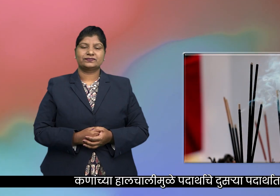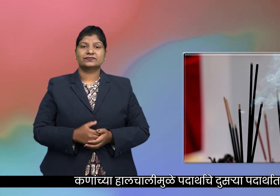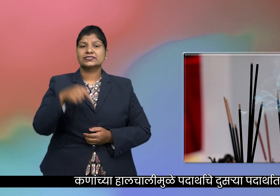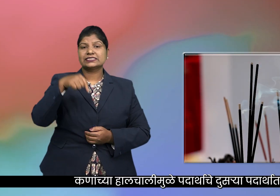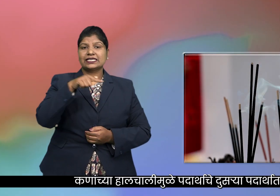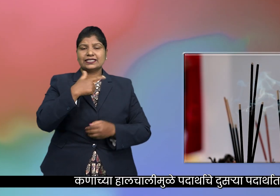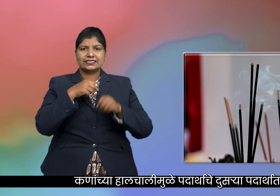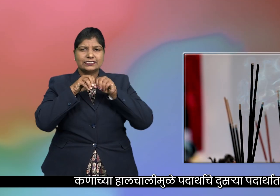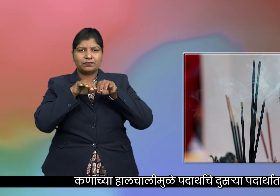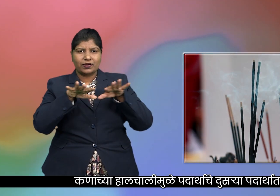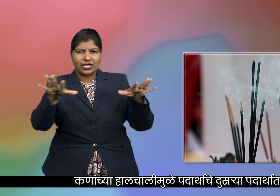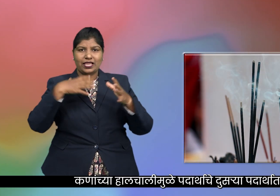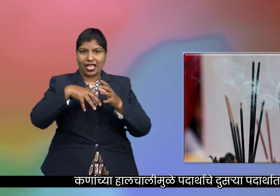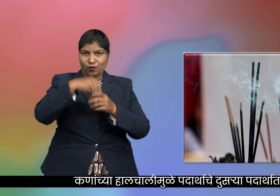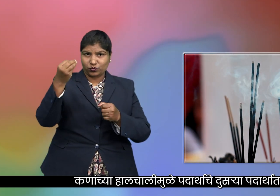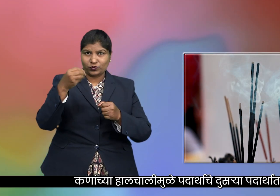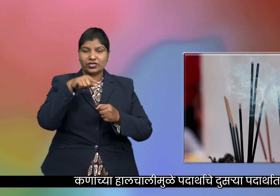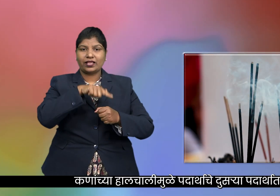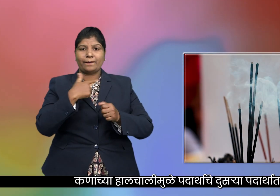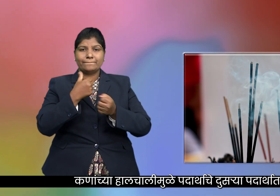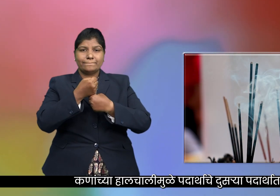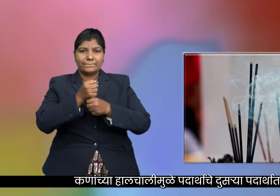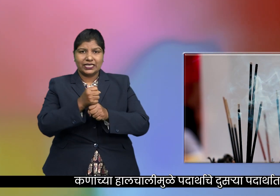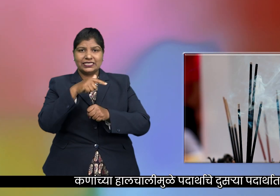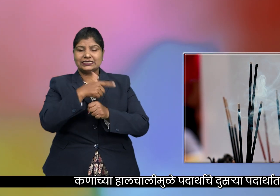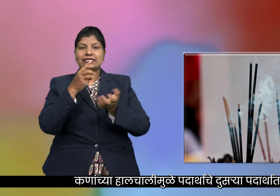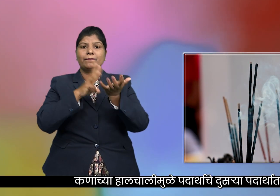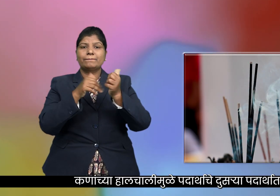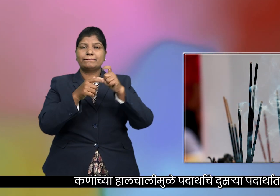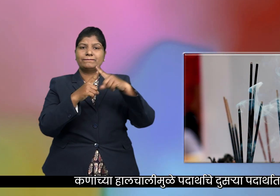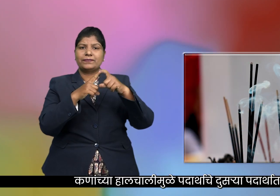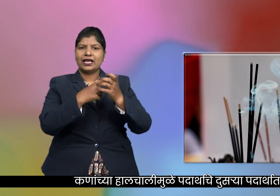कणांच्या हालचालीमुळे पदार्थांचे दुसऱ्या पदार्थात पसरणे